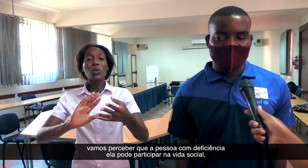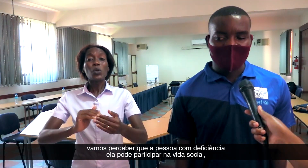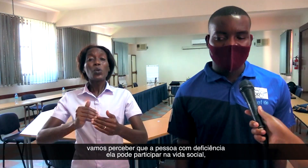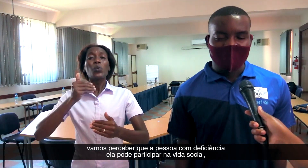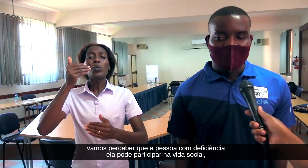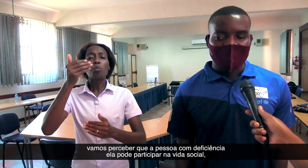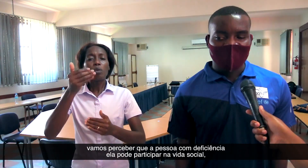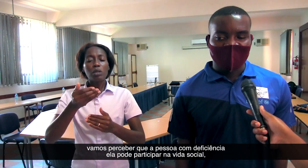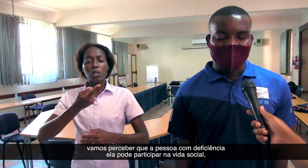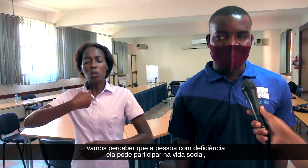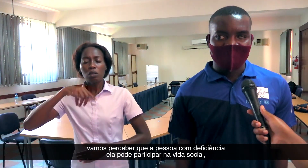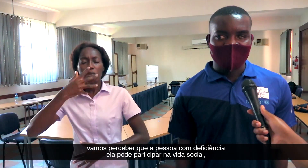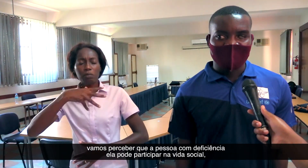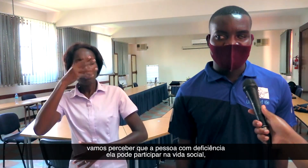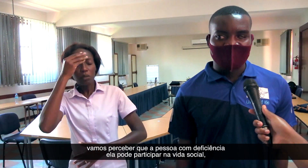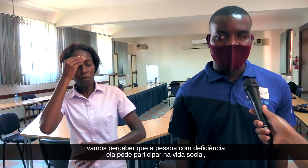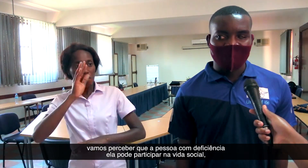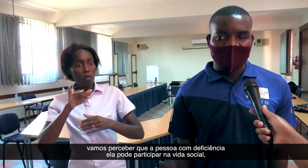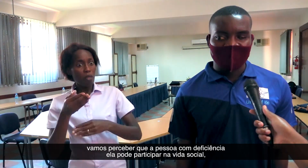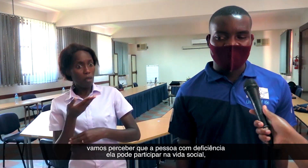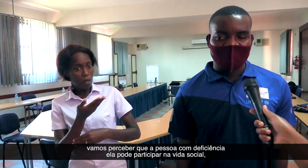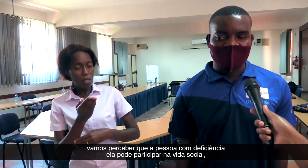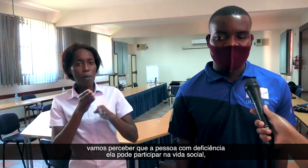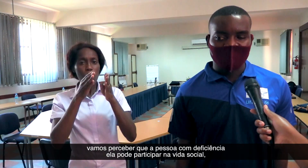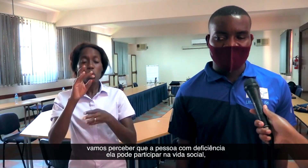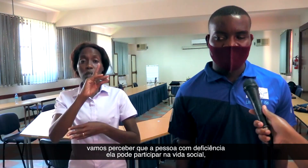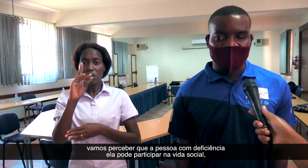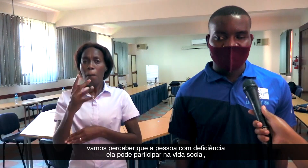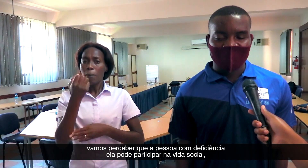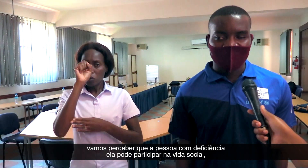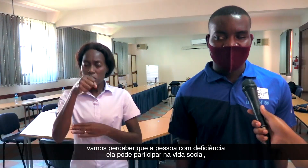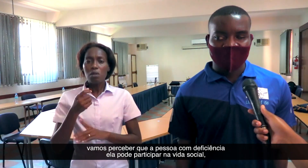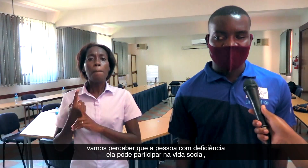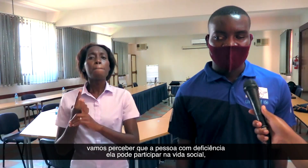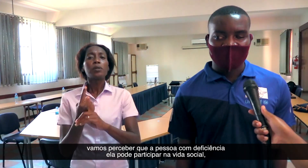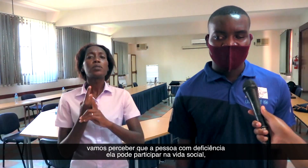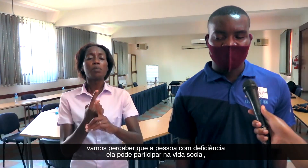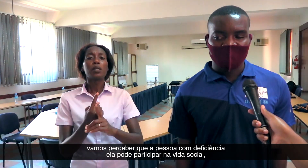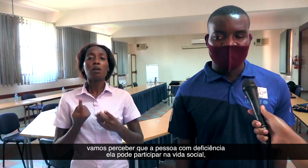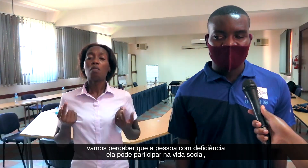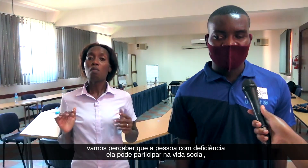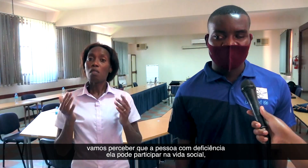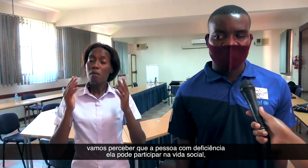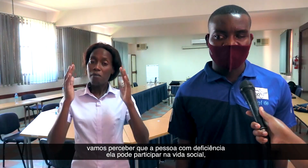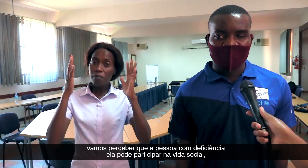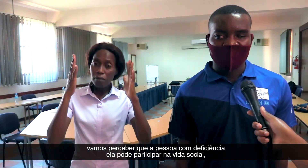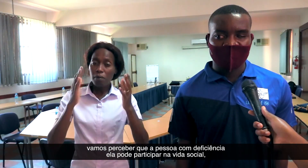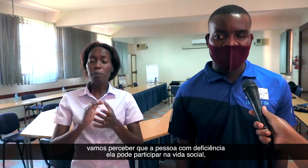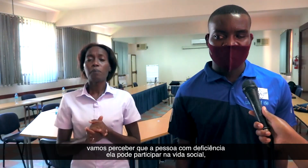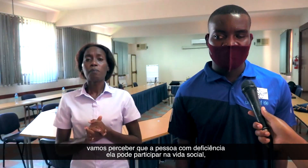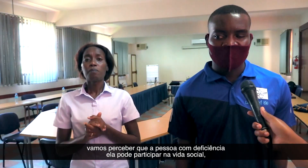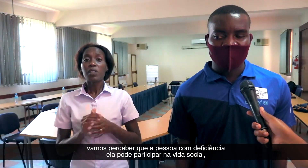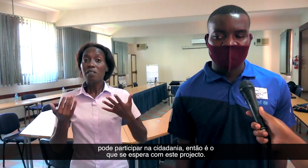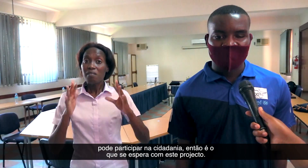vamos perceber que a pessoa com deficiência ele pode participar da vida, pode participar da